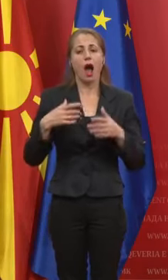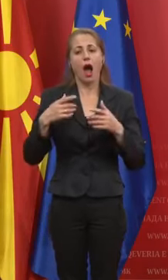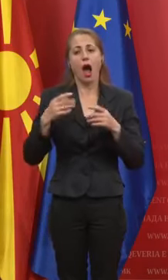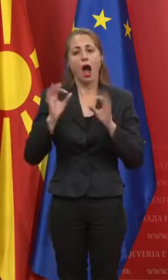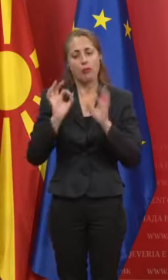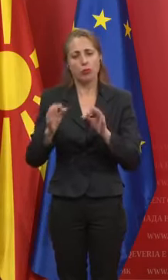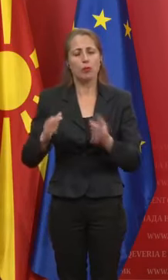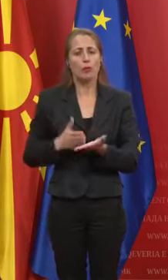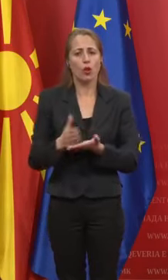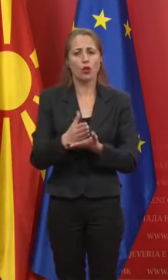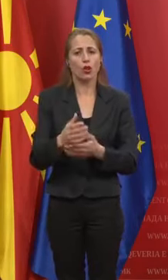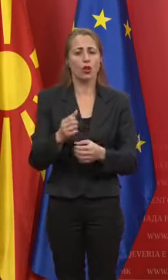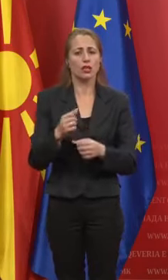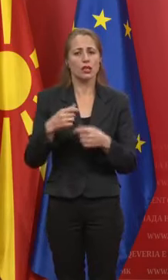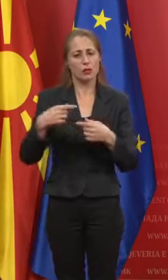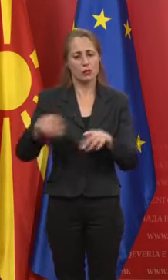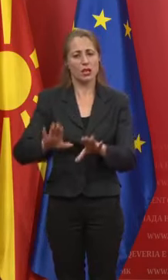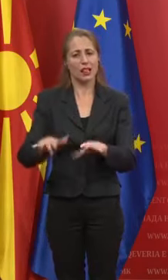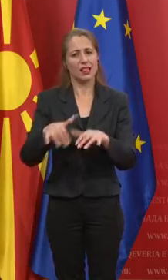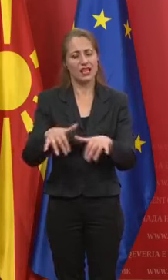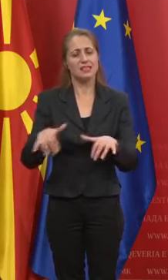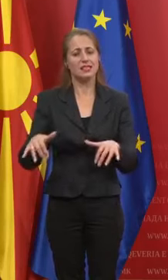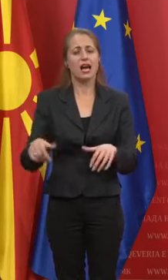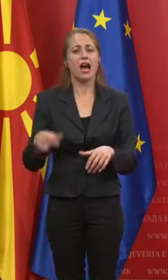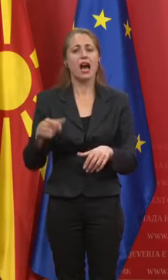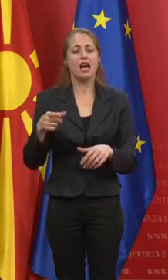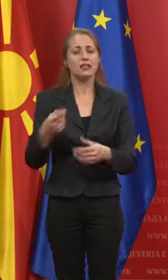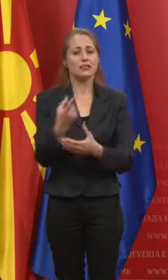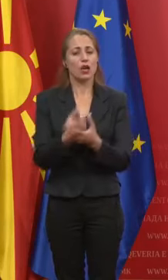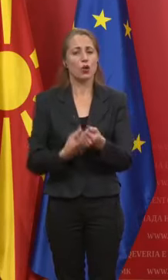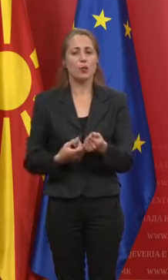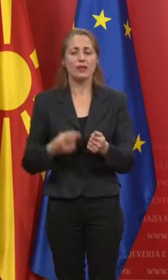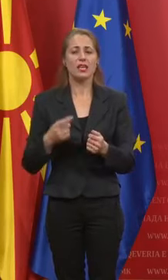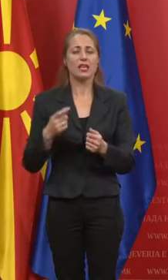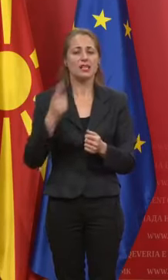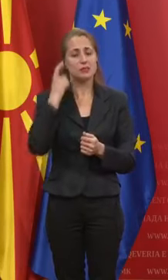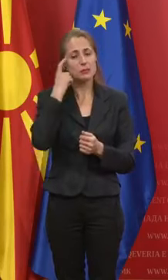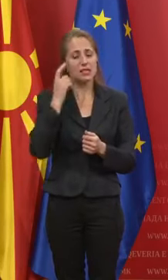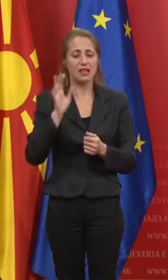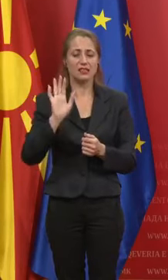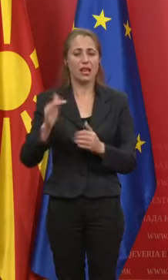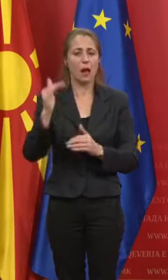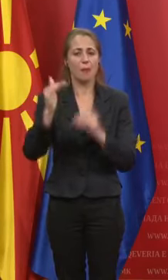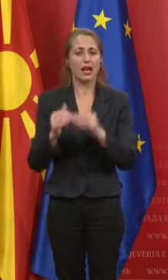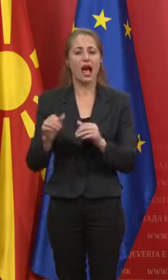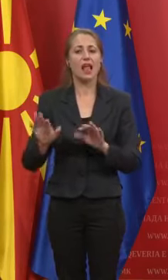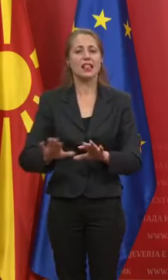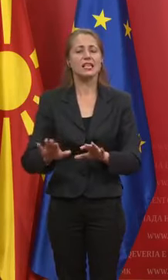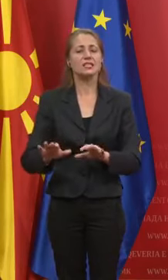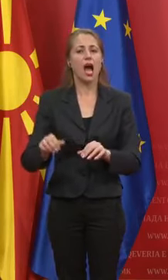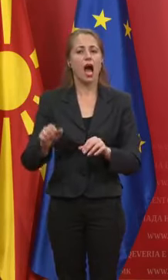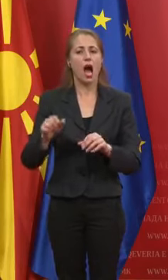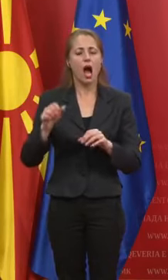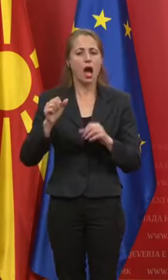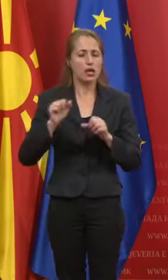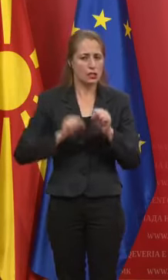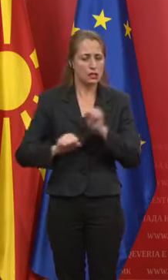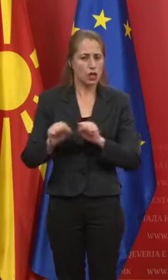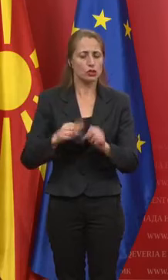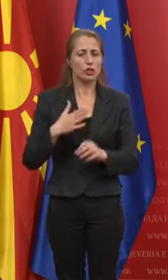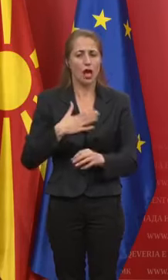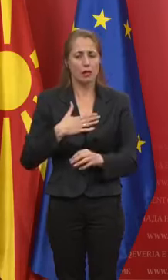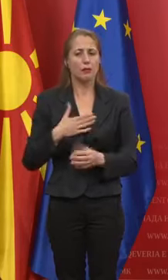работа, практично се губи смислата на таа мерка. Децата се целосно заштитени согласно протоколите за